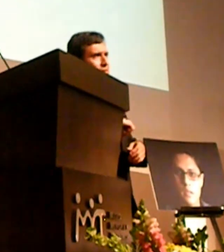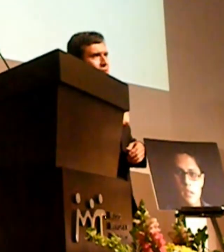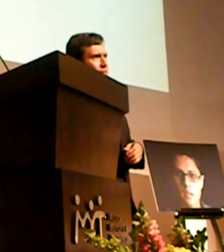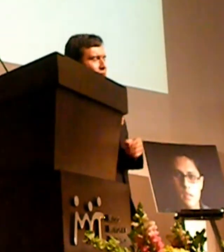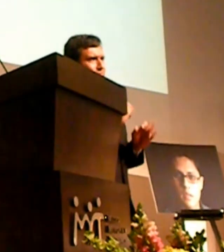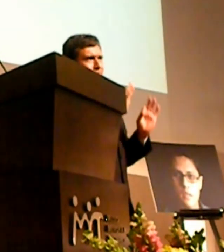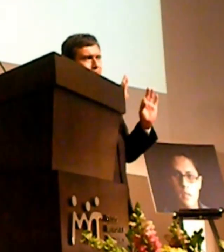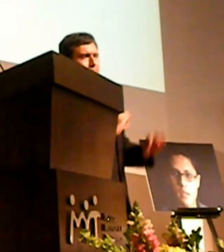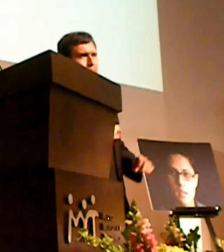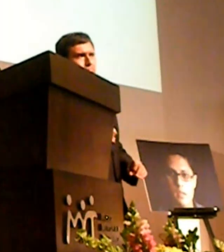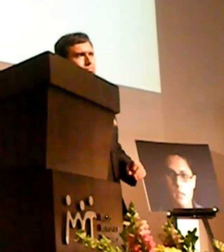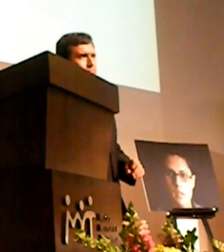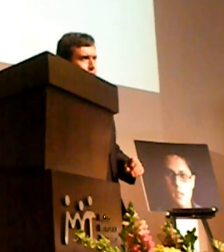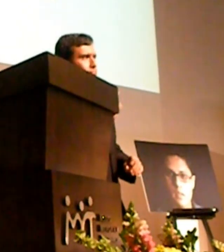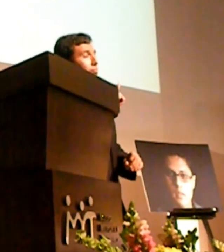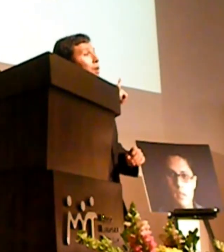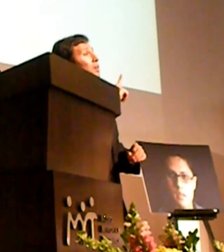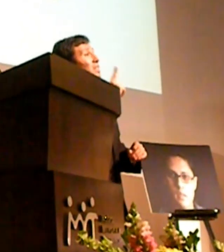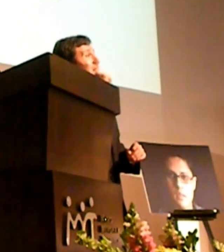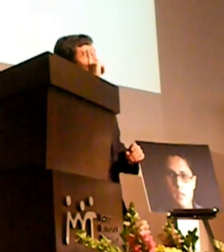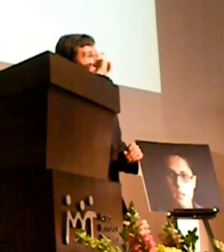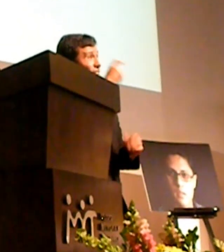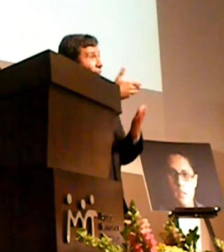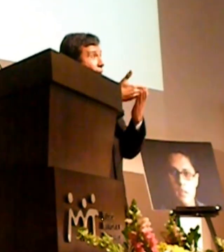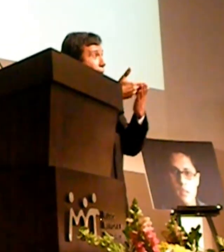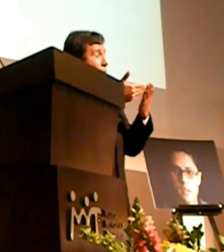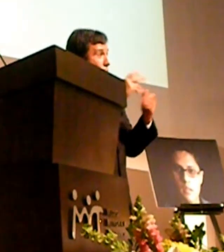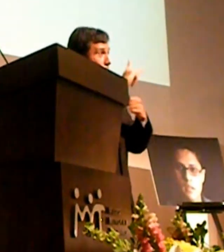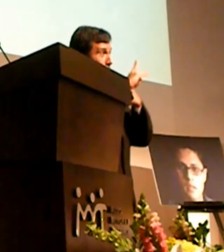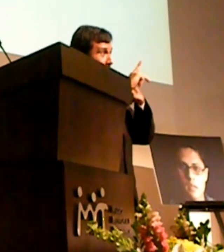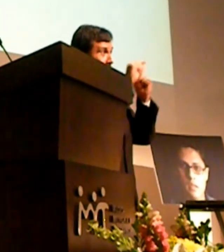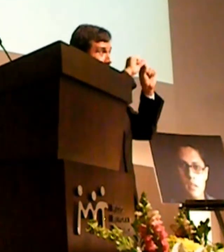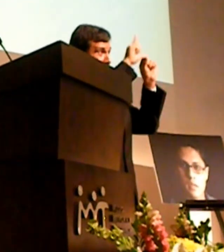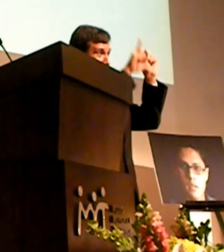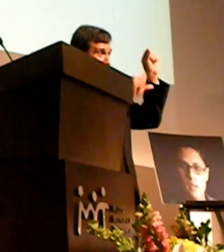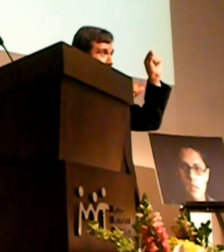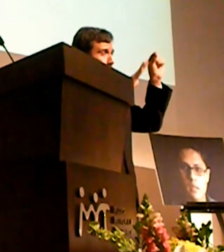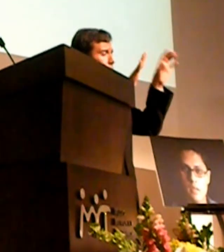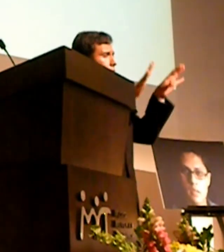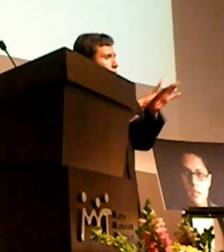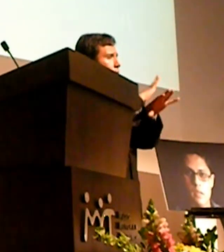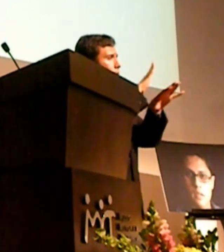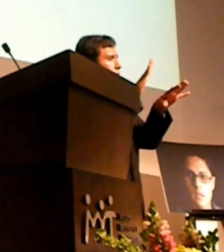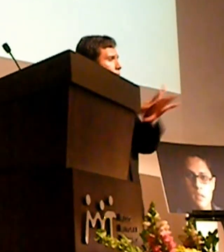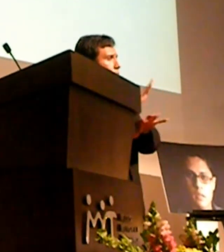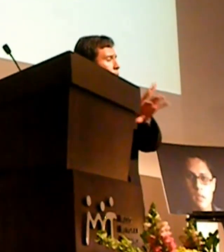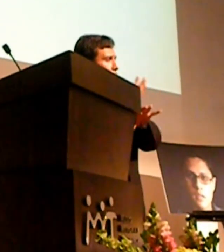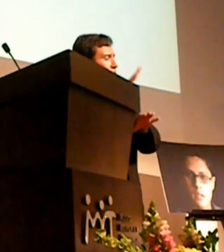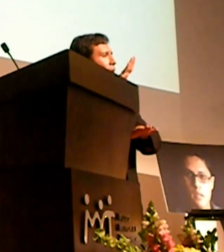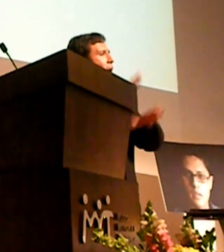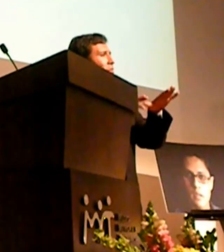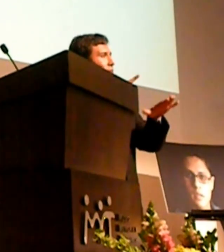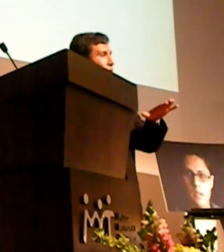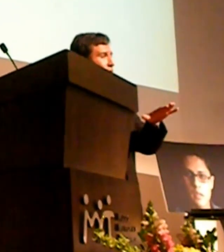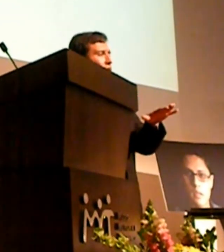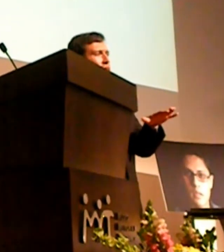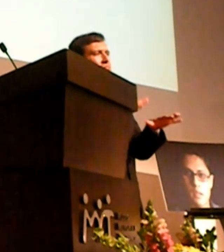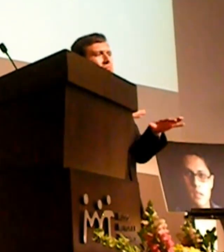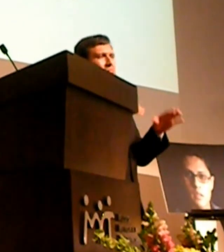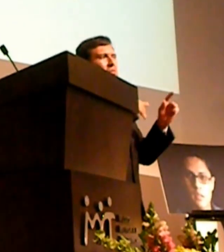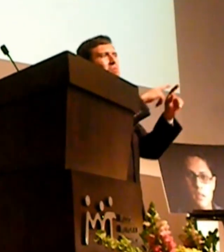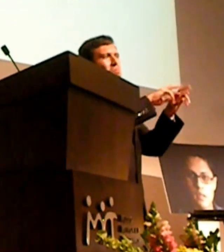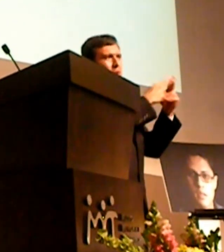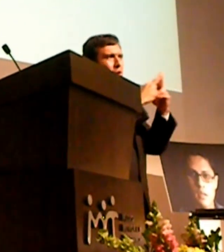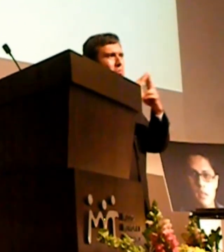la manera en cómo vamos viviendo los cambios en nuestro país pueden ser más antidemocráticos que democráticos.